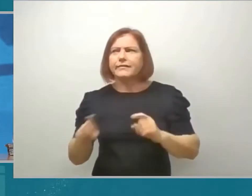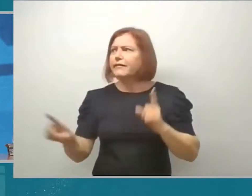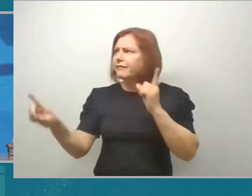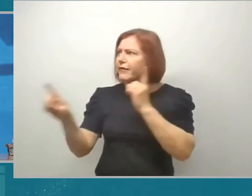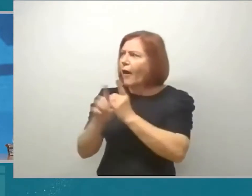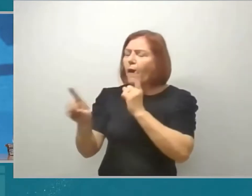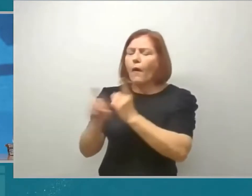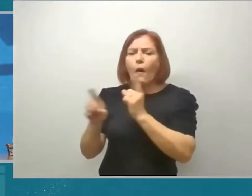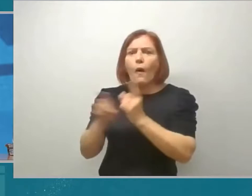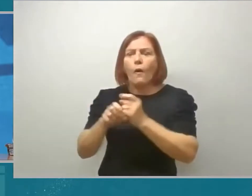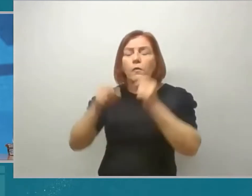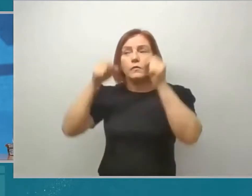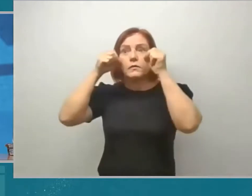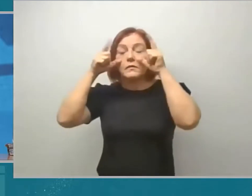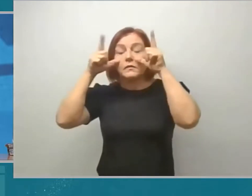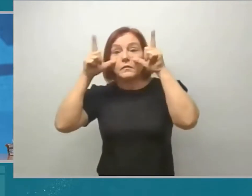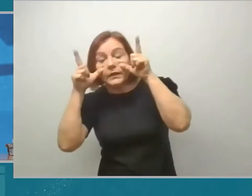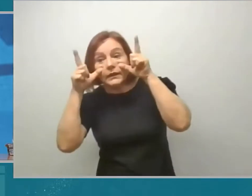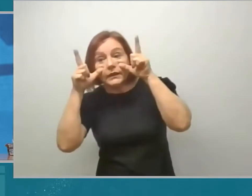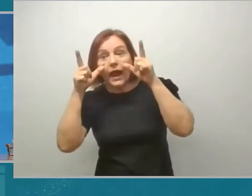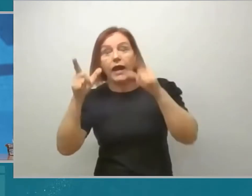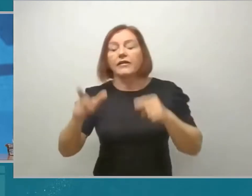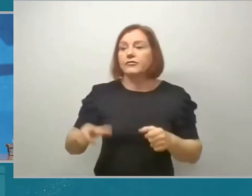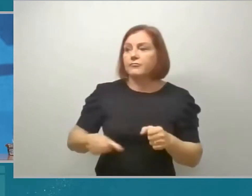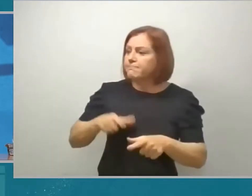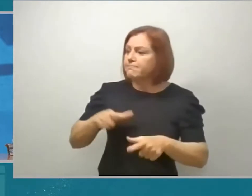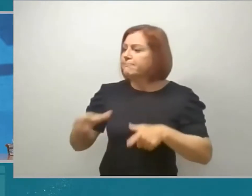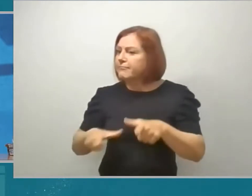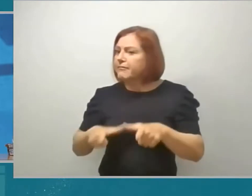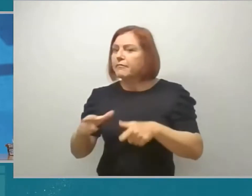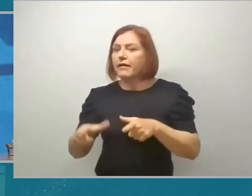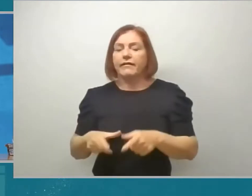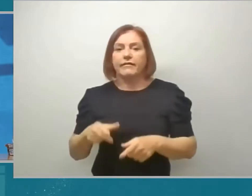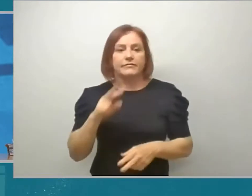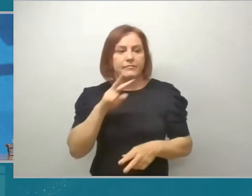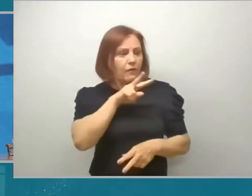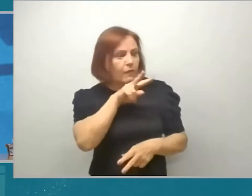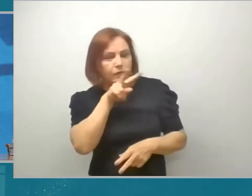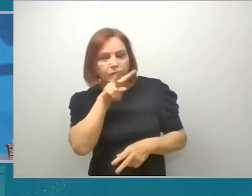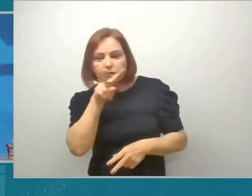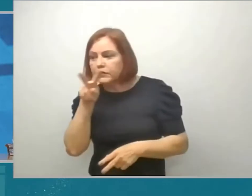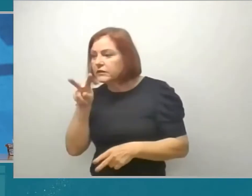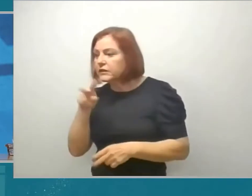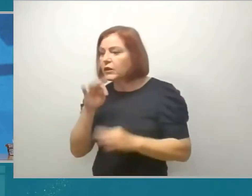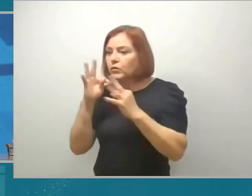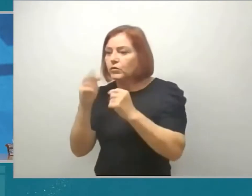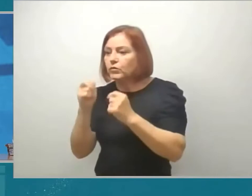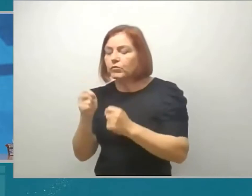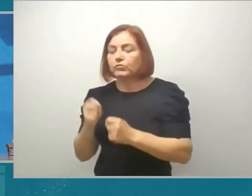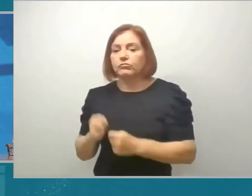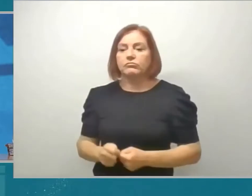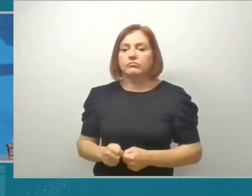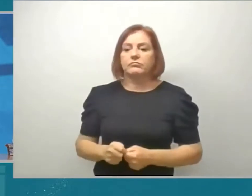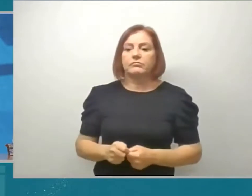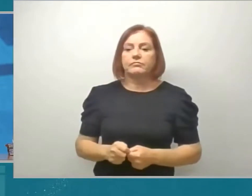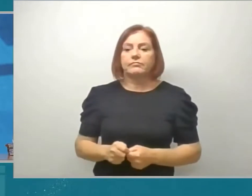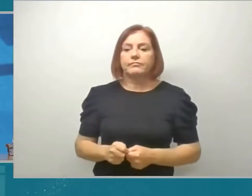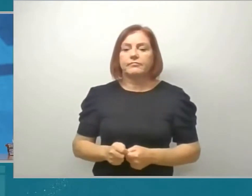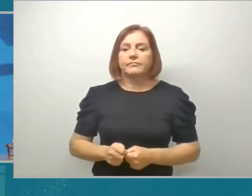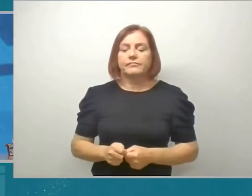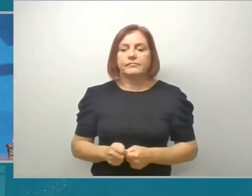vigilantes. É só isso. Vigiar, vigiar, ser sóbrio e